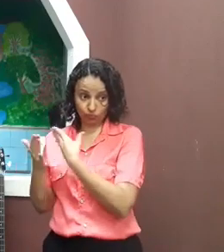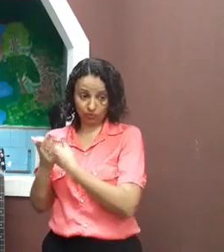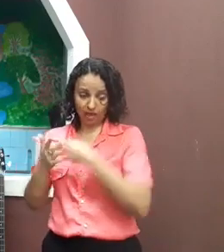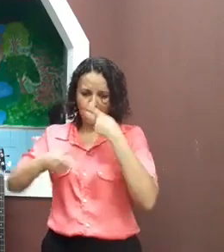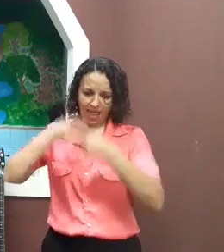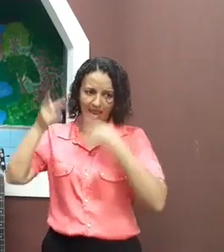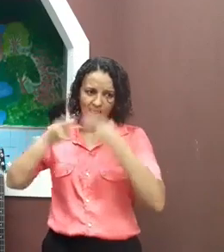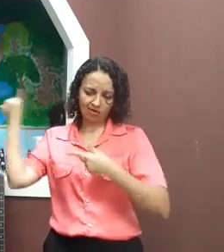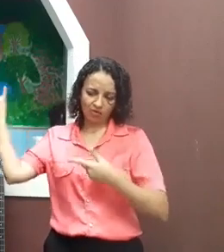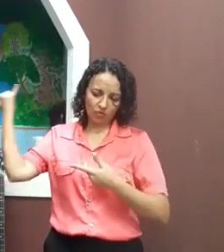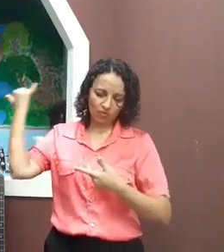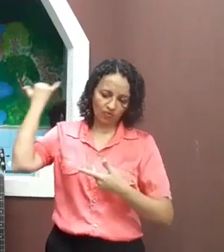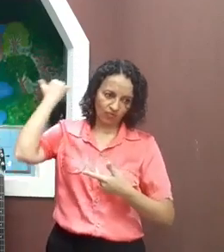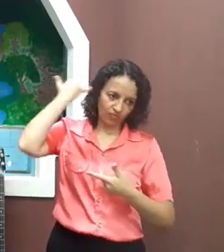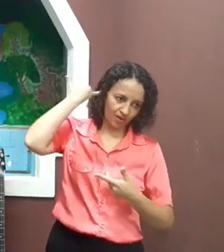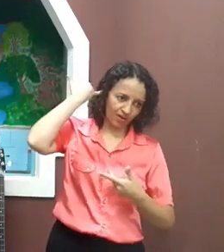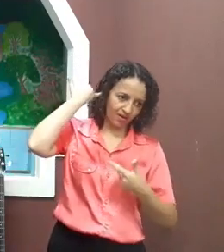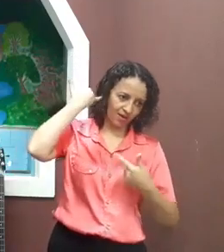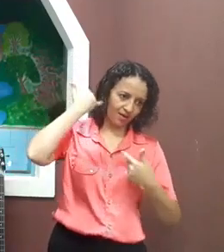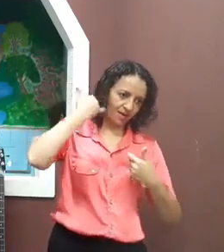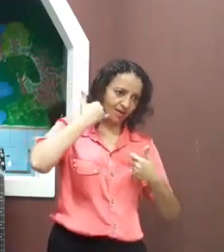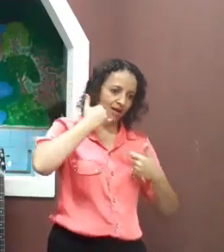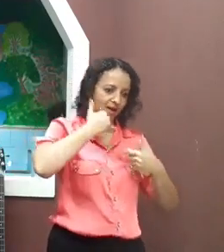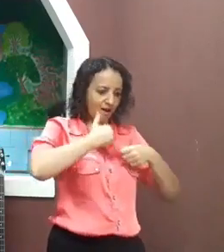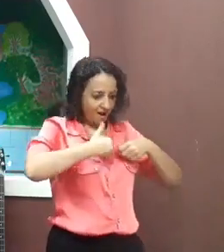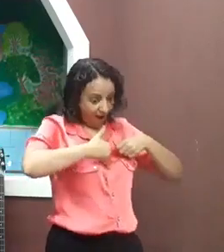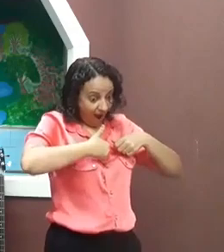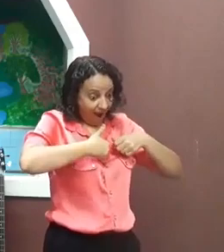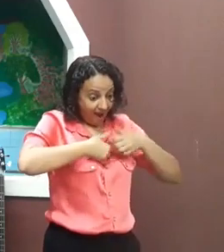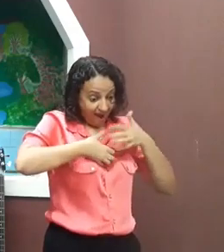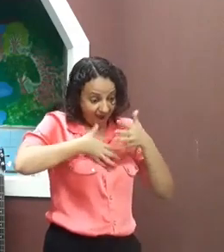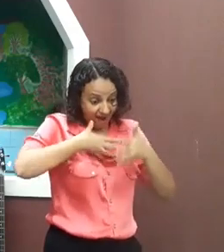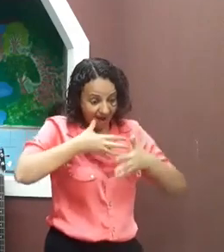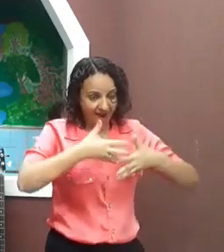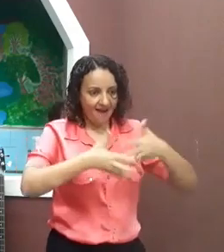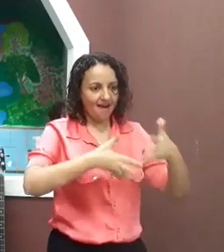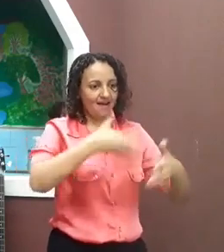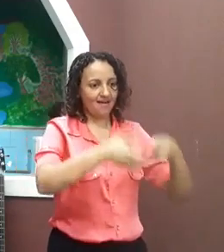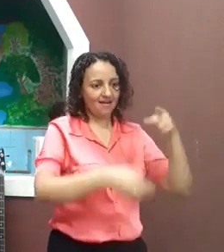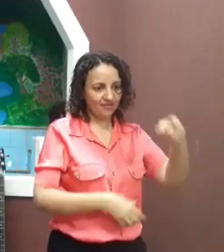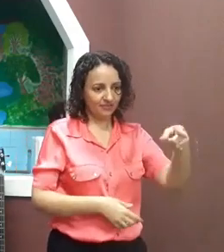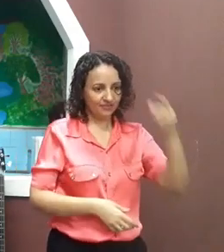Você sai desse guarda-chuva, você perde isso.